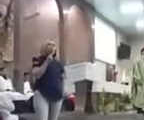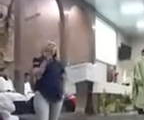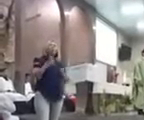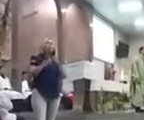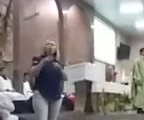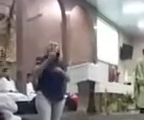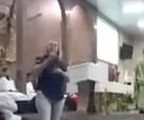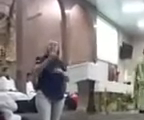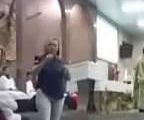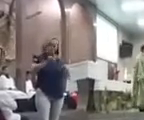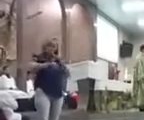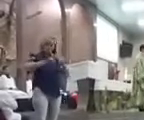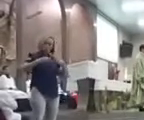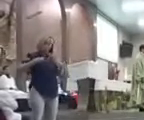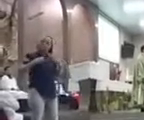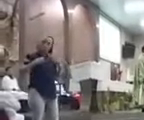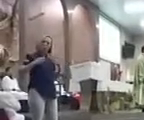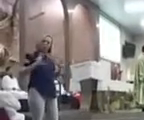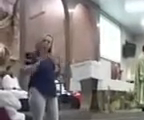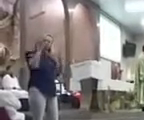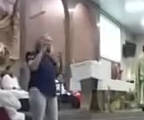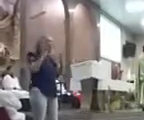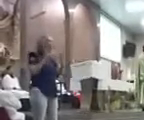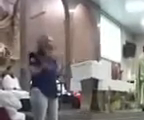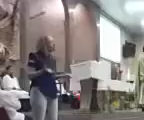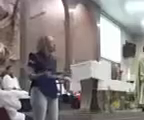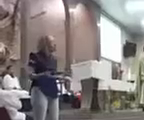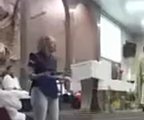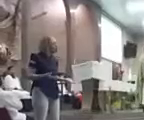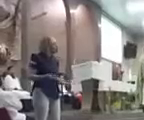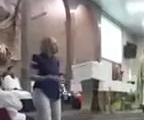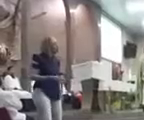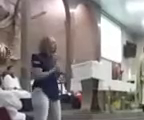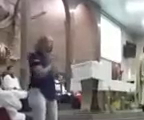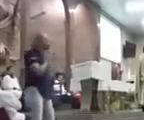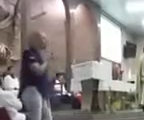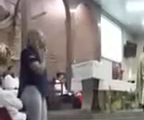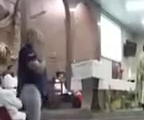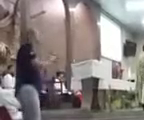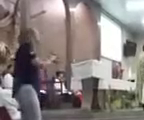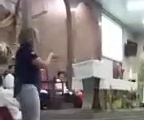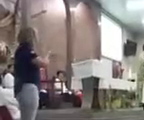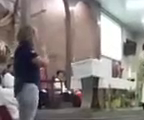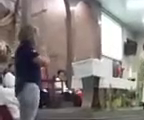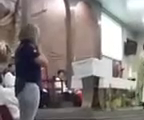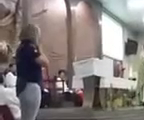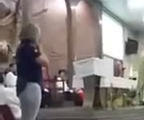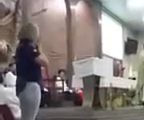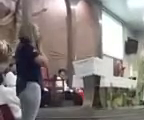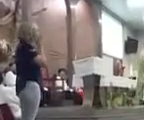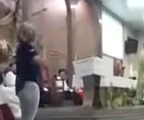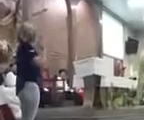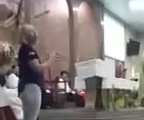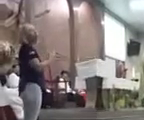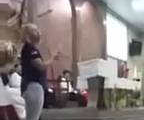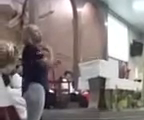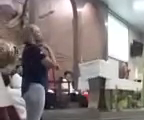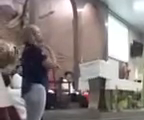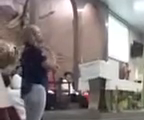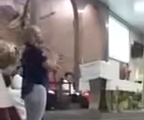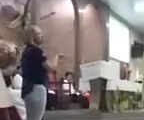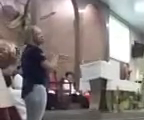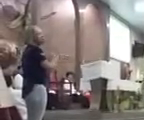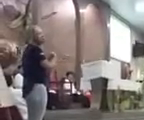não está com um traje de festa? O homem não respondeu nada. Tanto faz perguntar como